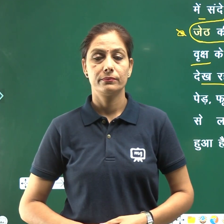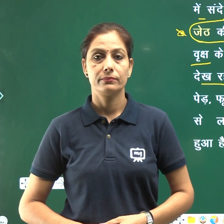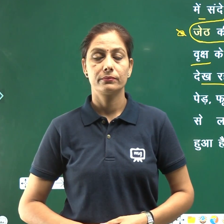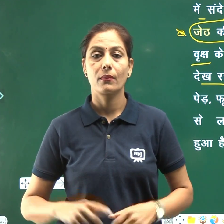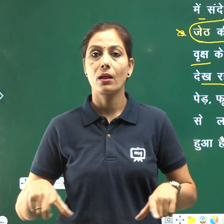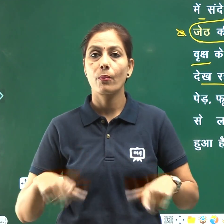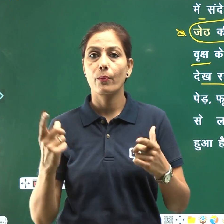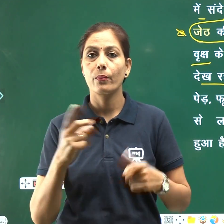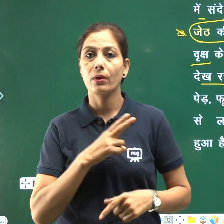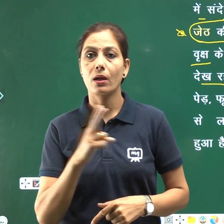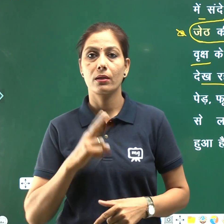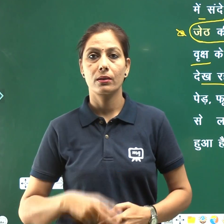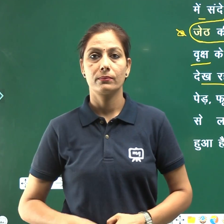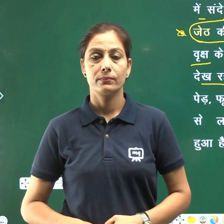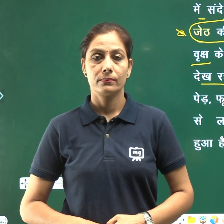शिरीष का पेड़